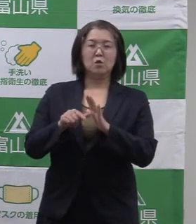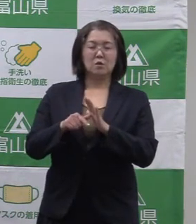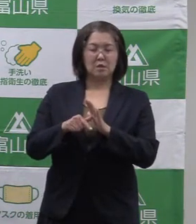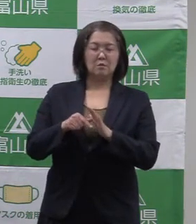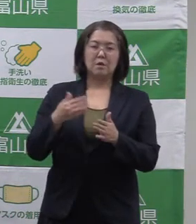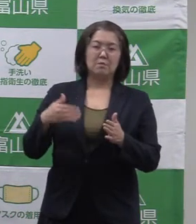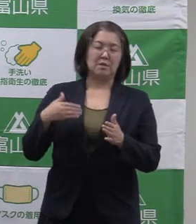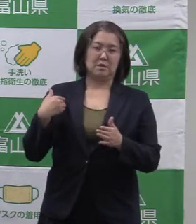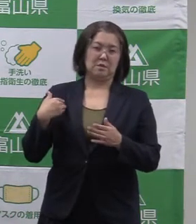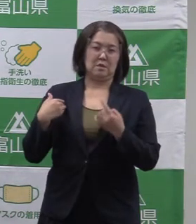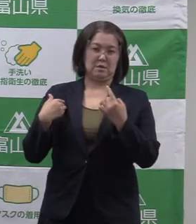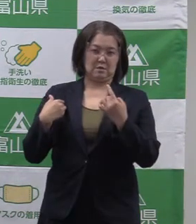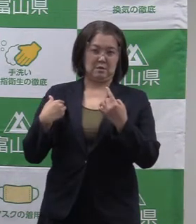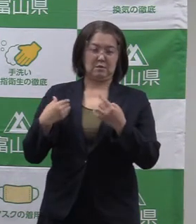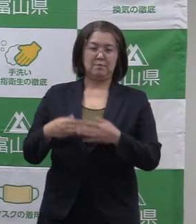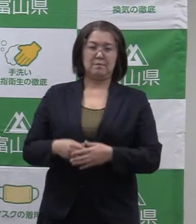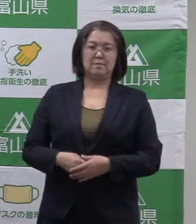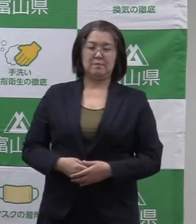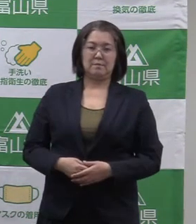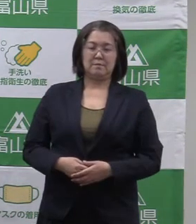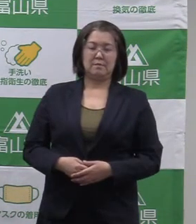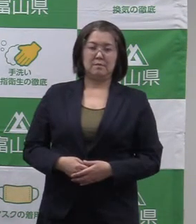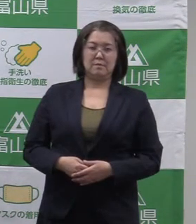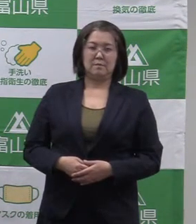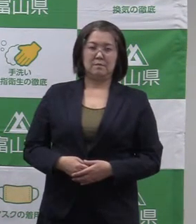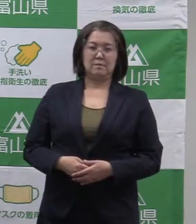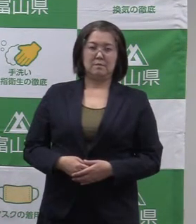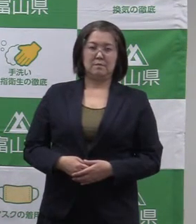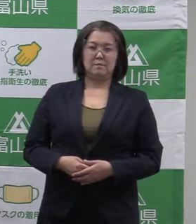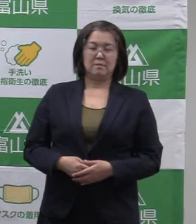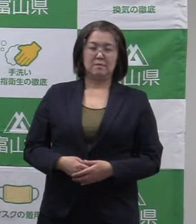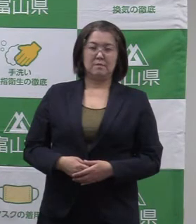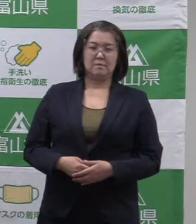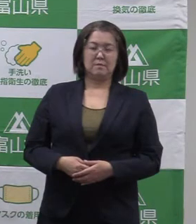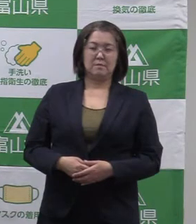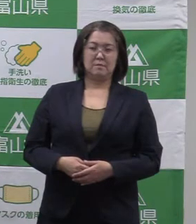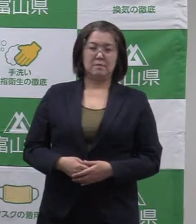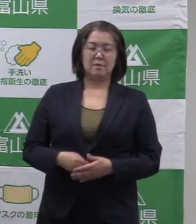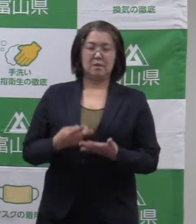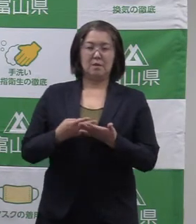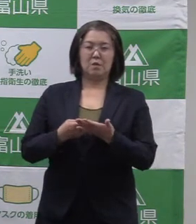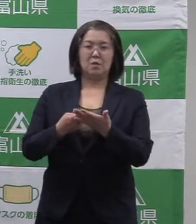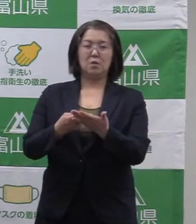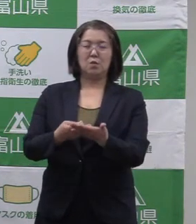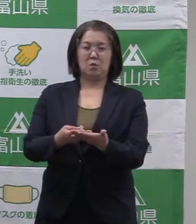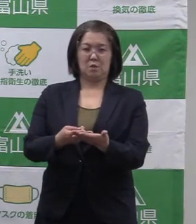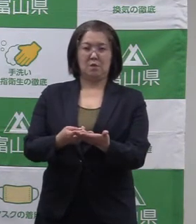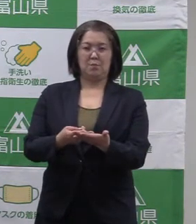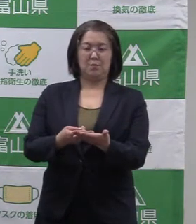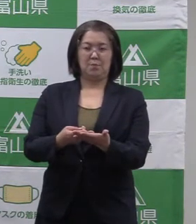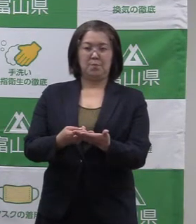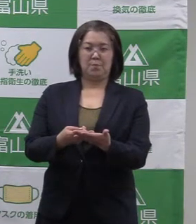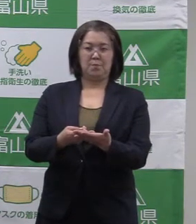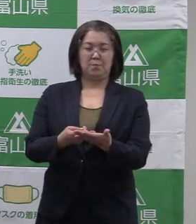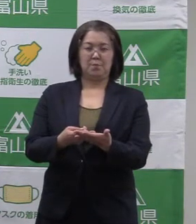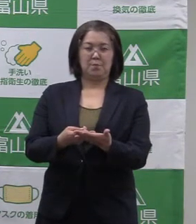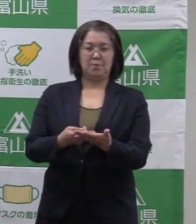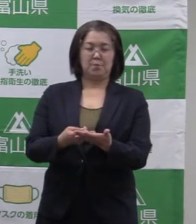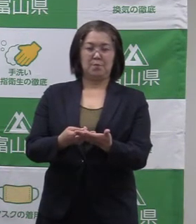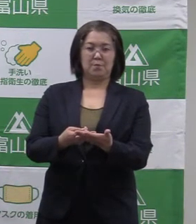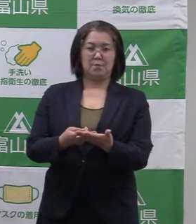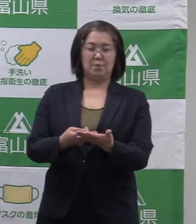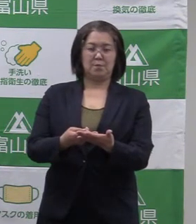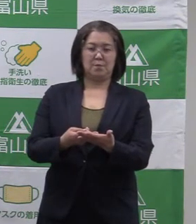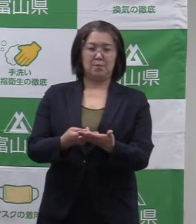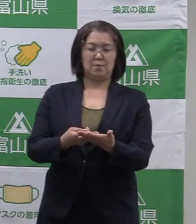知しておりませんでした。まあ、でやはり入院のこう受